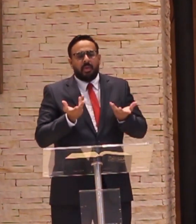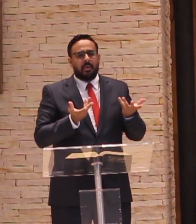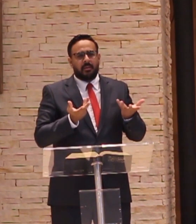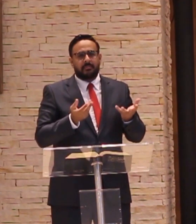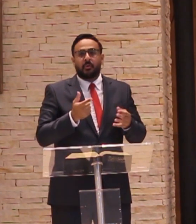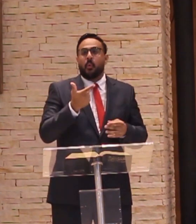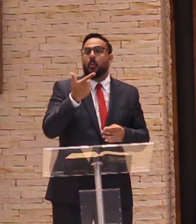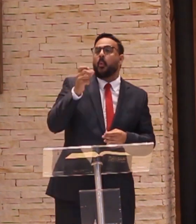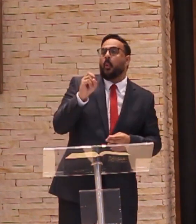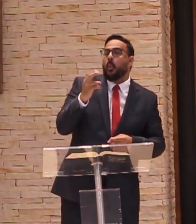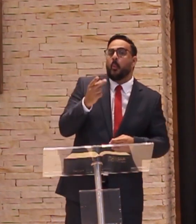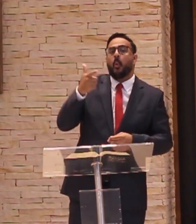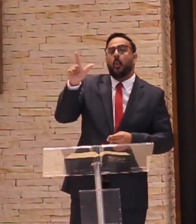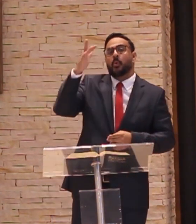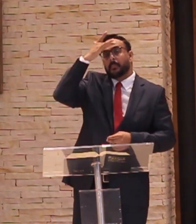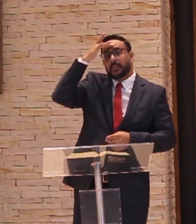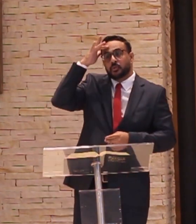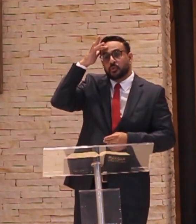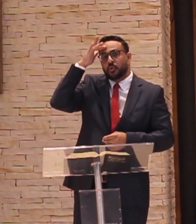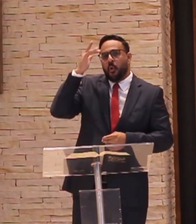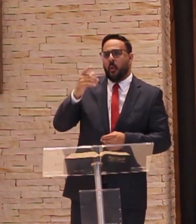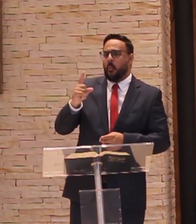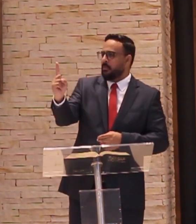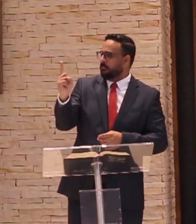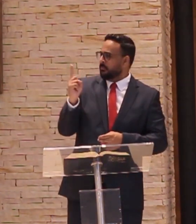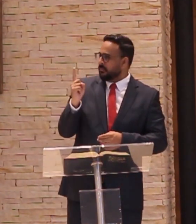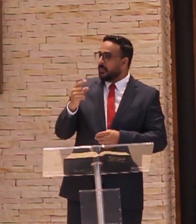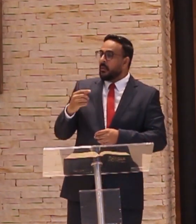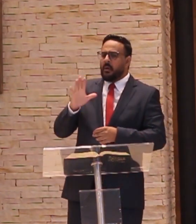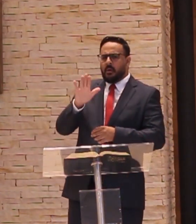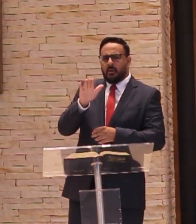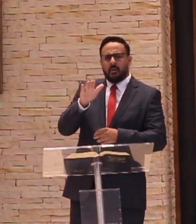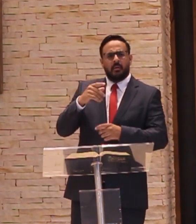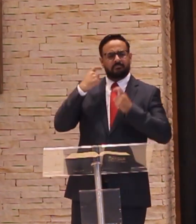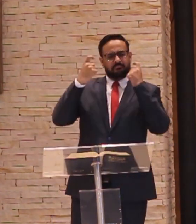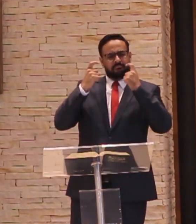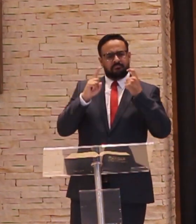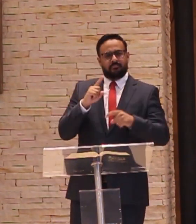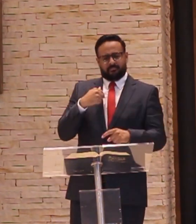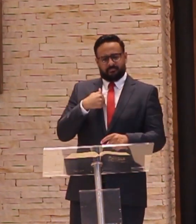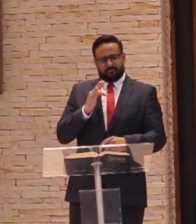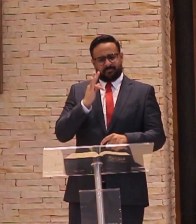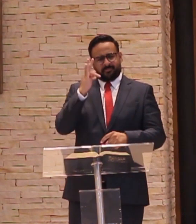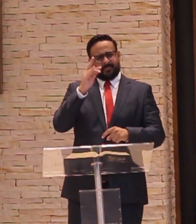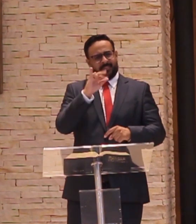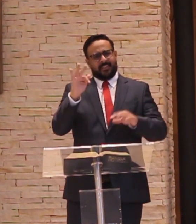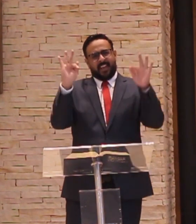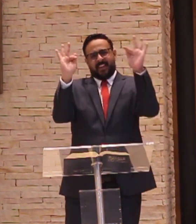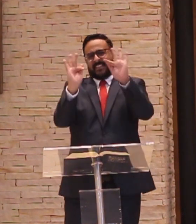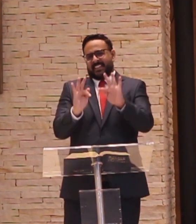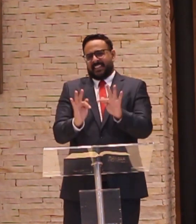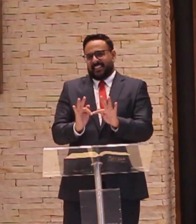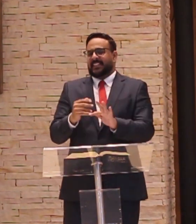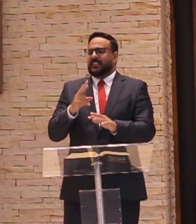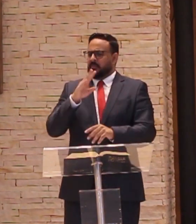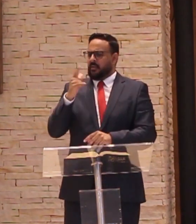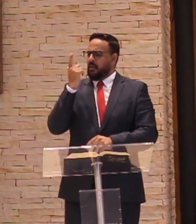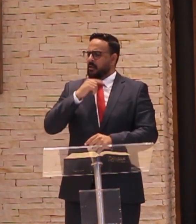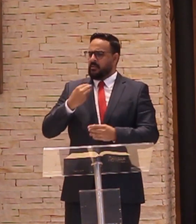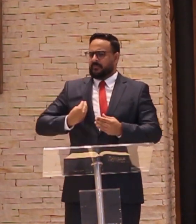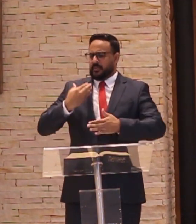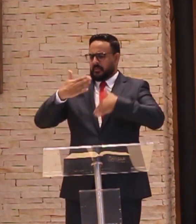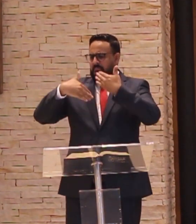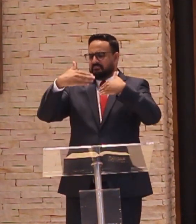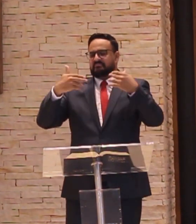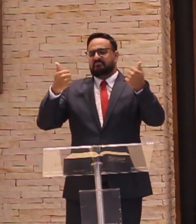problema. Mas o médico pode falar uma coisa e ele não conseguir dar conta daquele problema. Pode